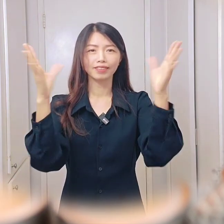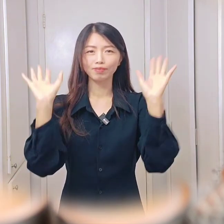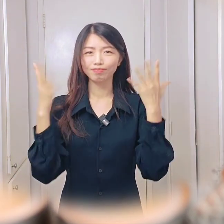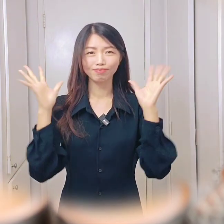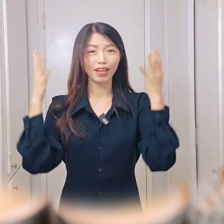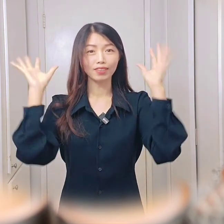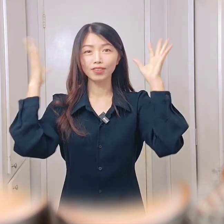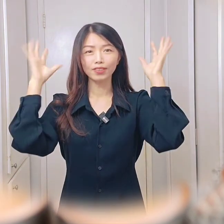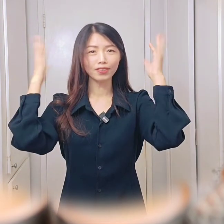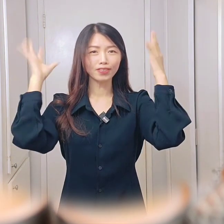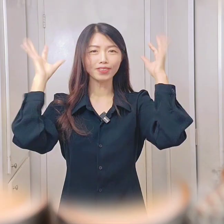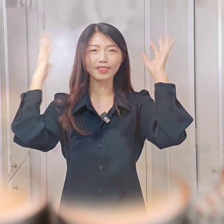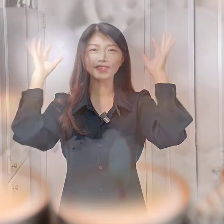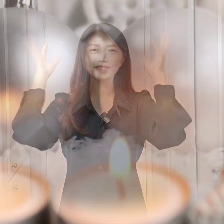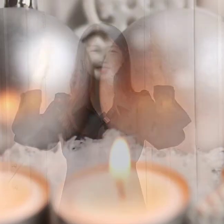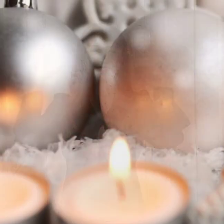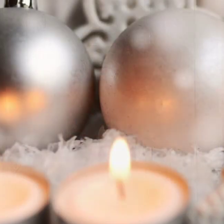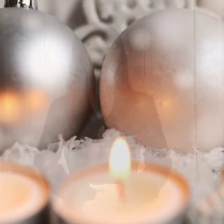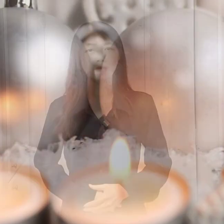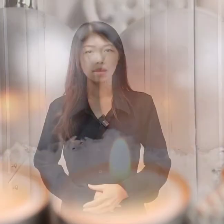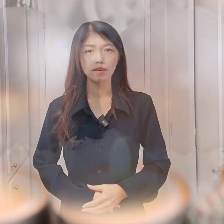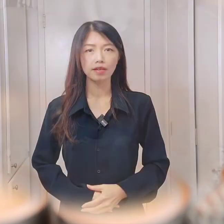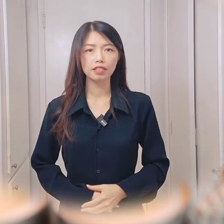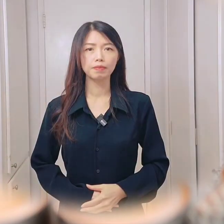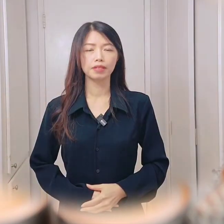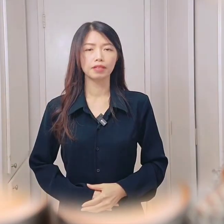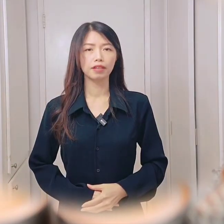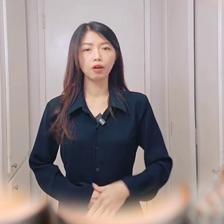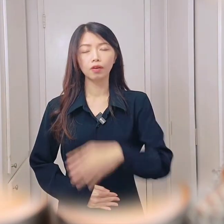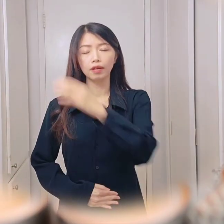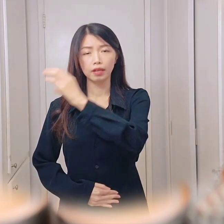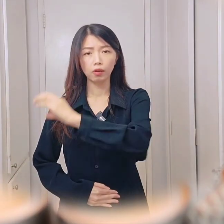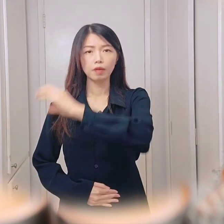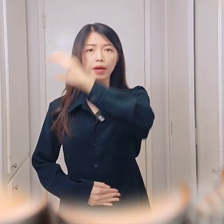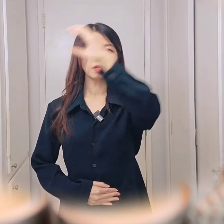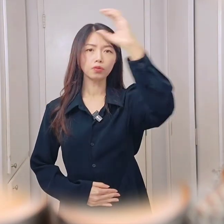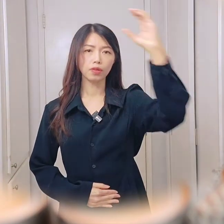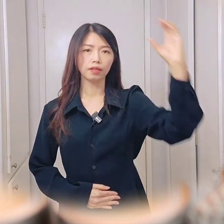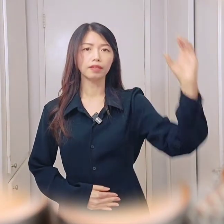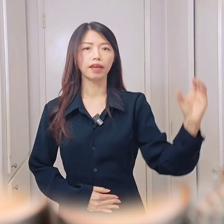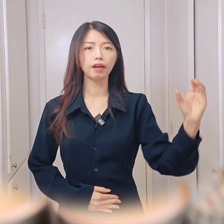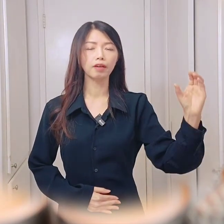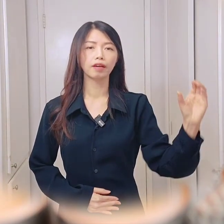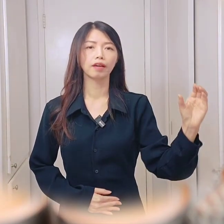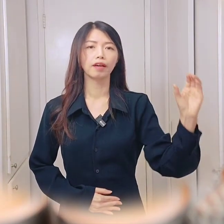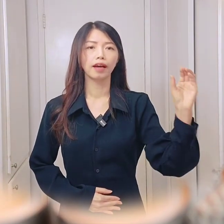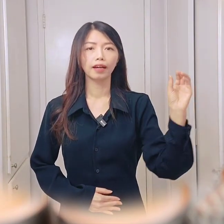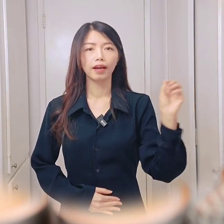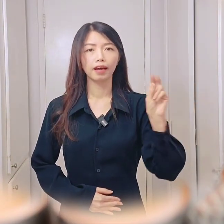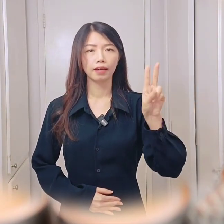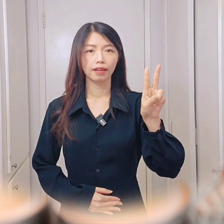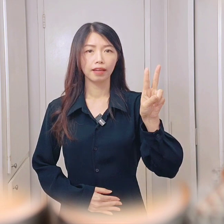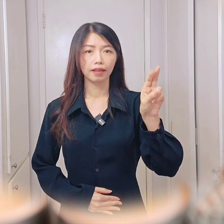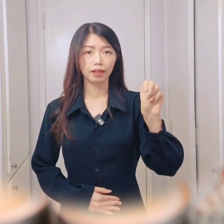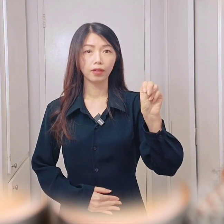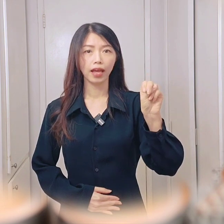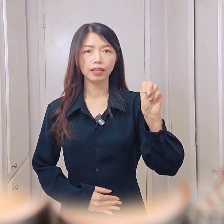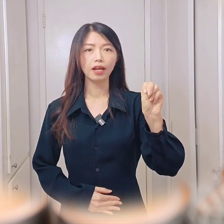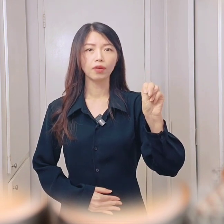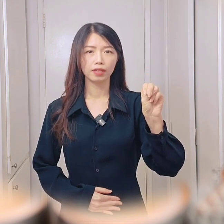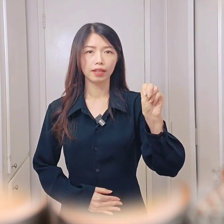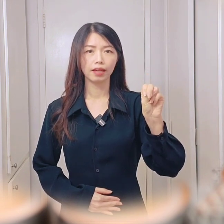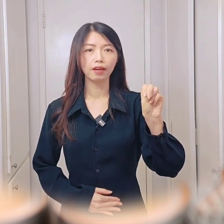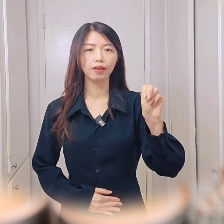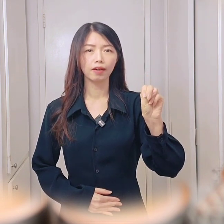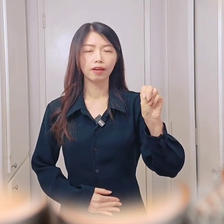축하합니다. 박수. 그리고 메리 크리스마스는요. 이렇게만 하셔도 되는데요. 아까 이건